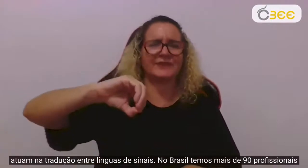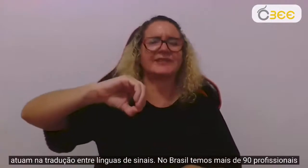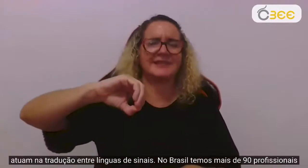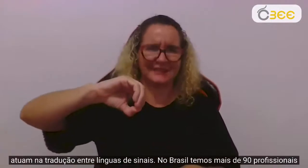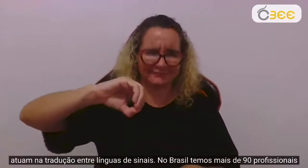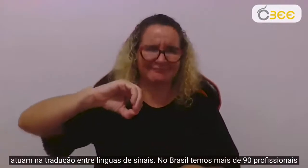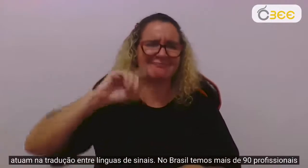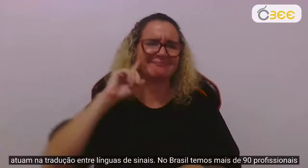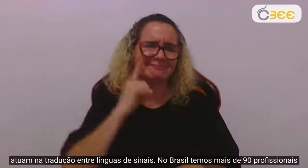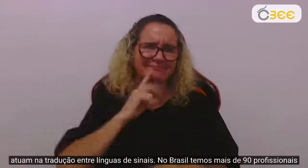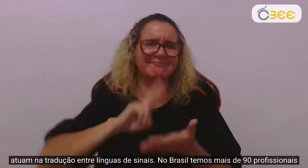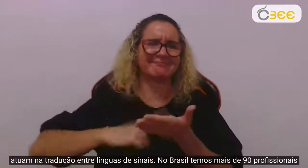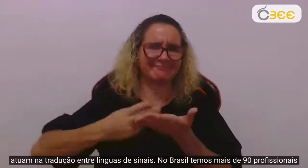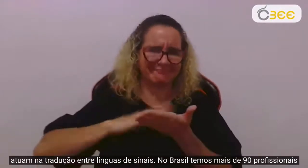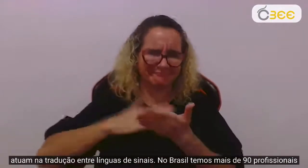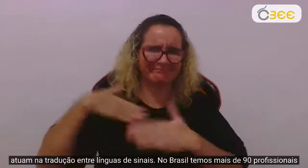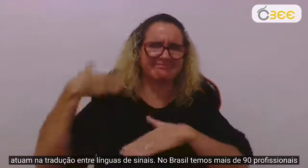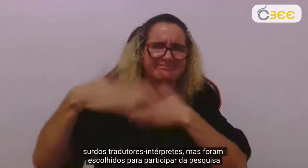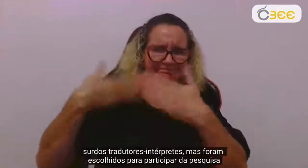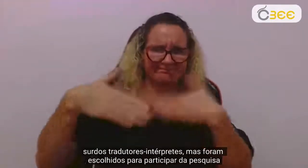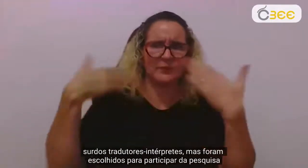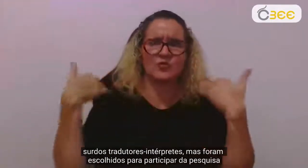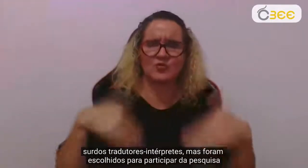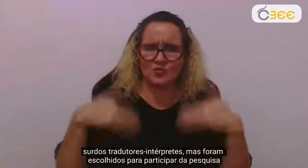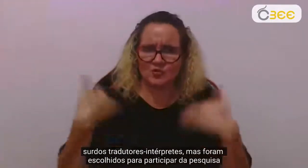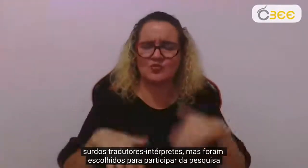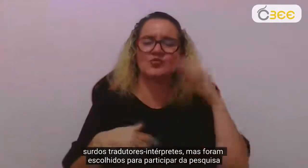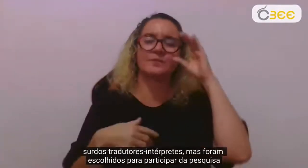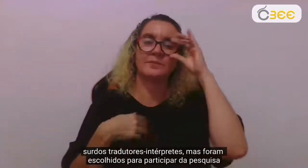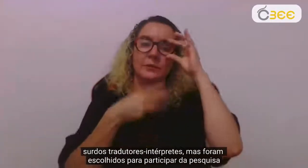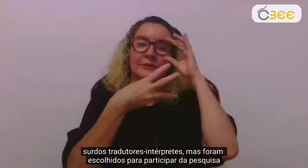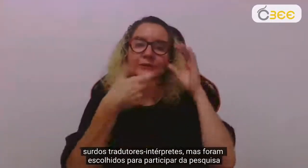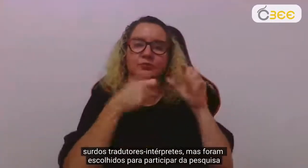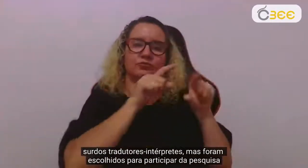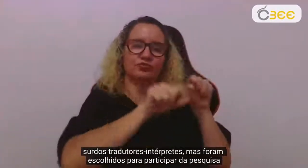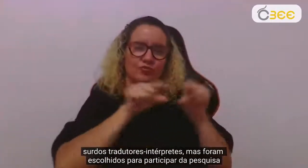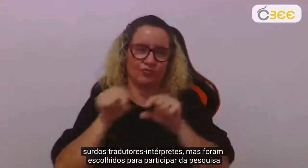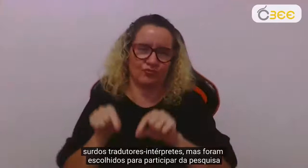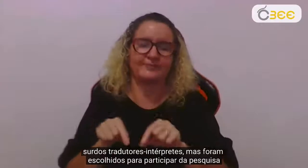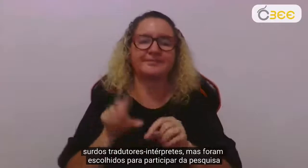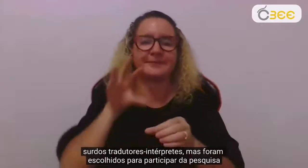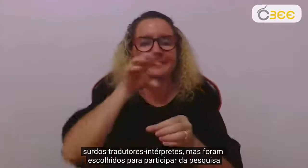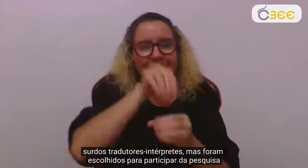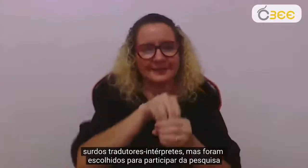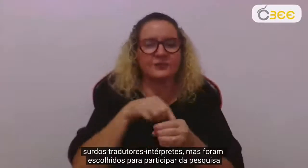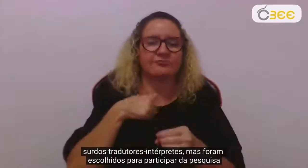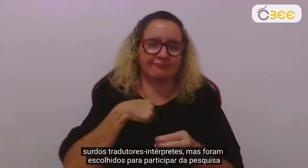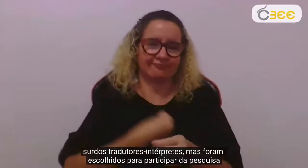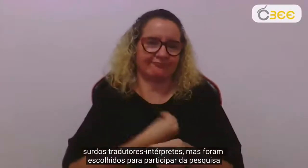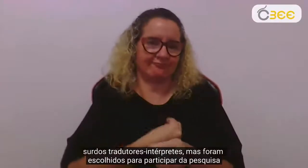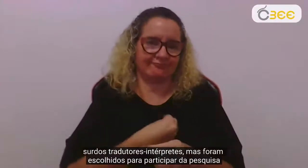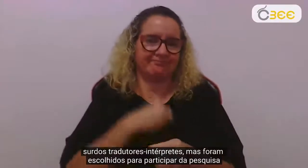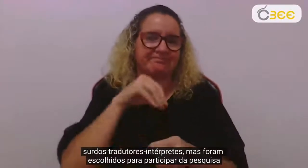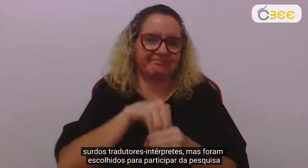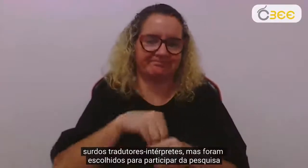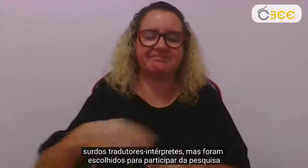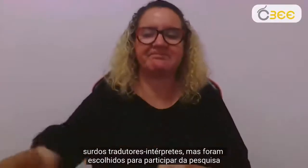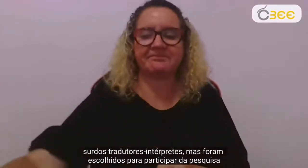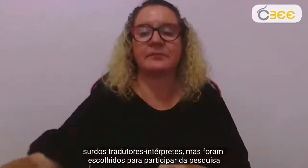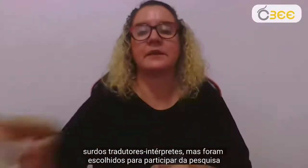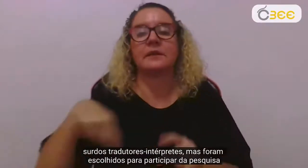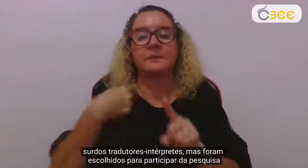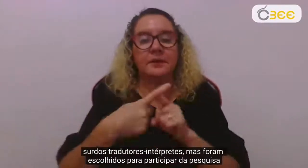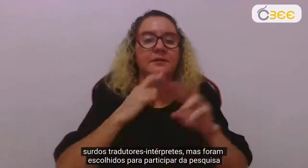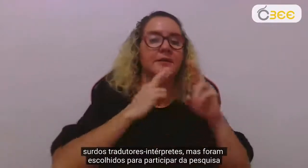Brasil, temos mais de 90 profissionais surdos, tradutores e intérpretes, mas foram escolhidos para participar